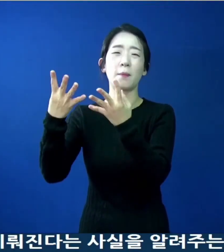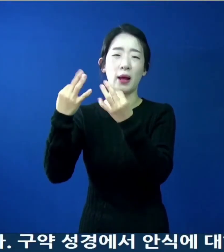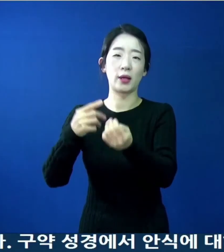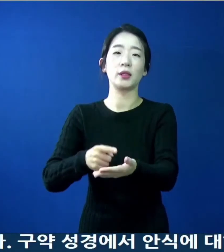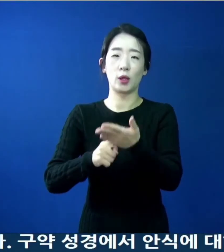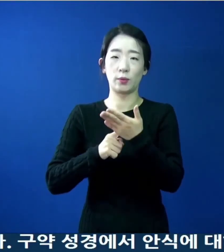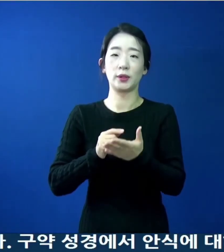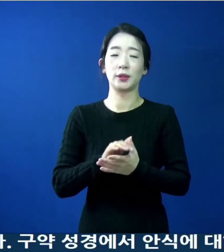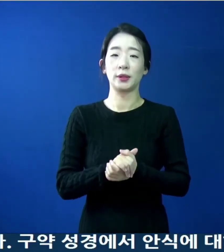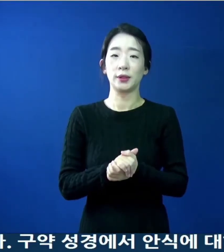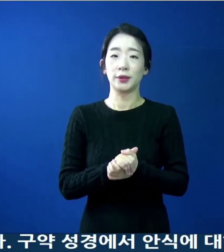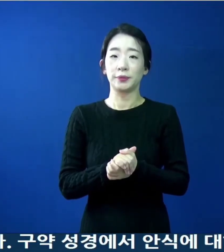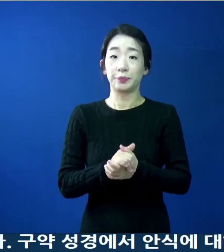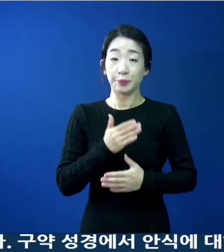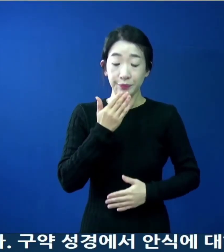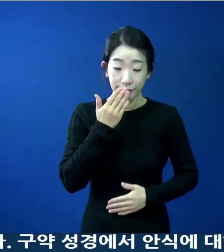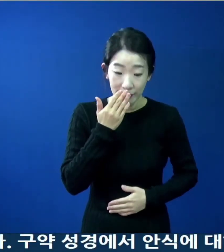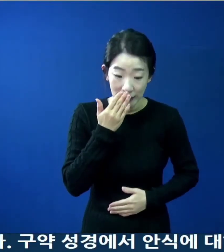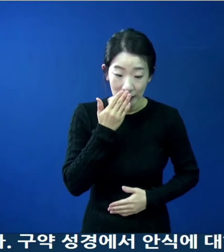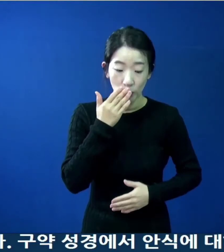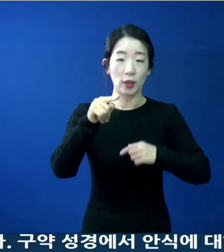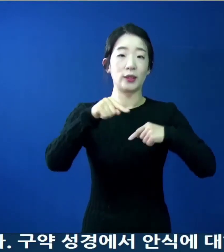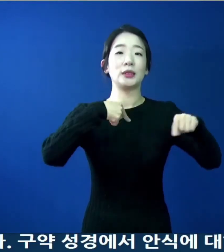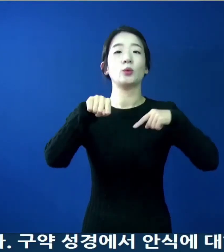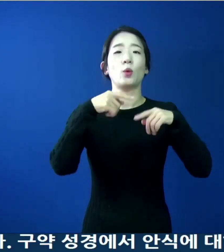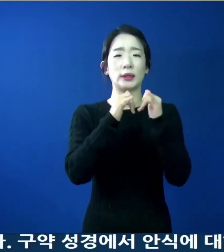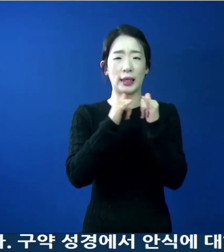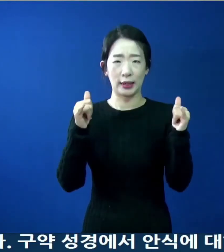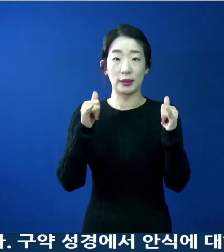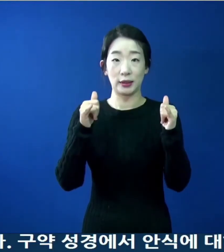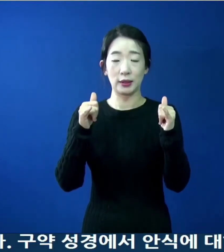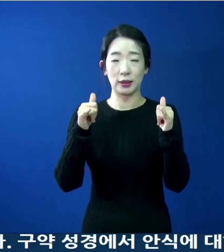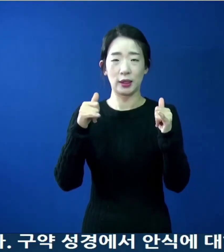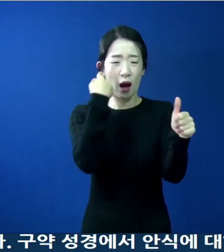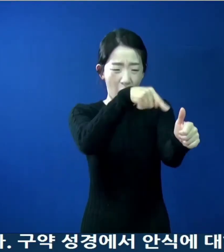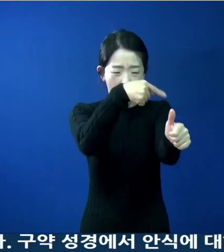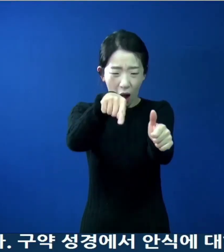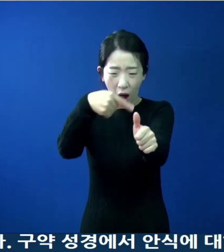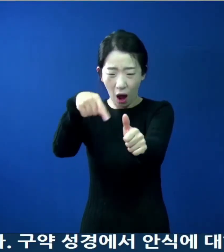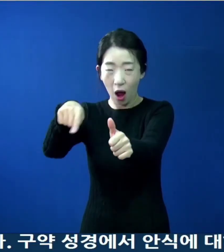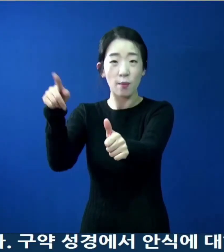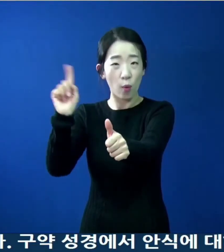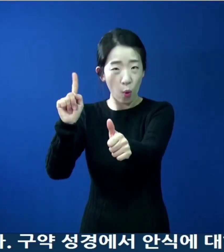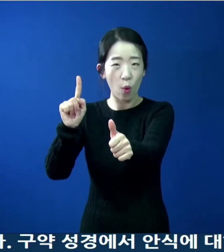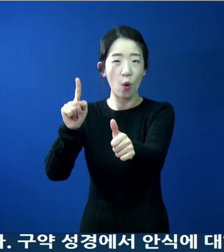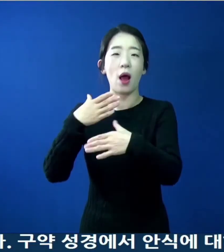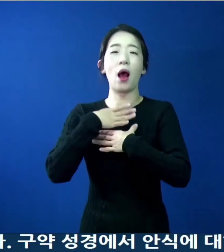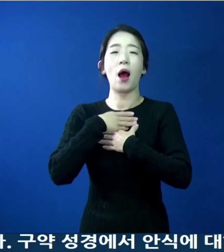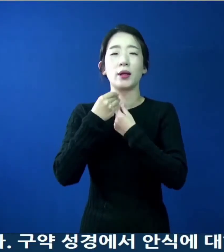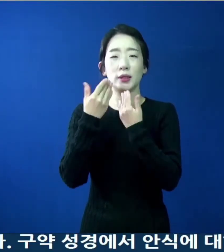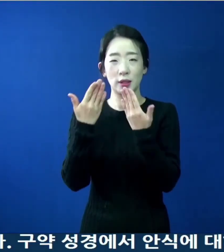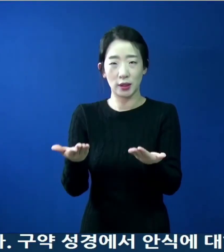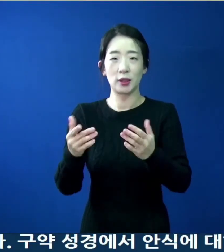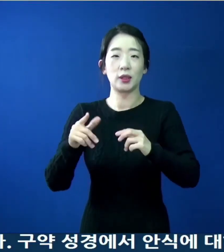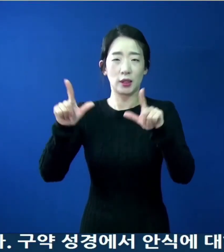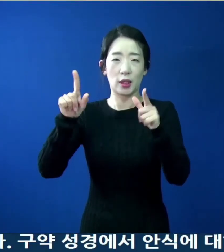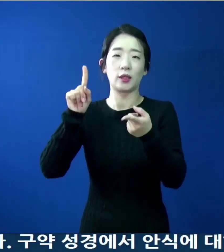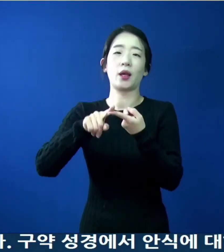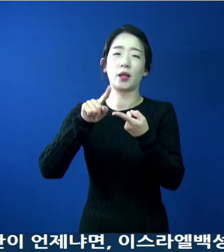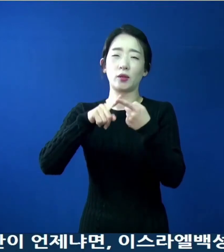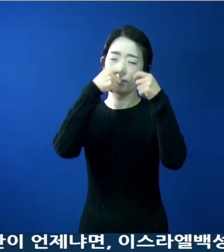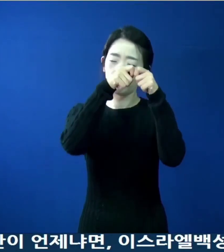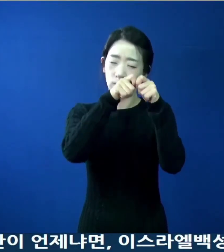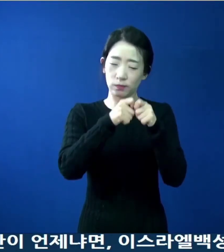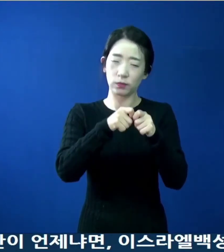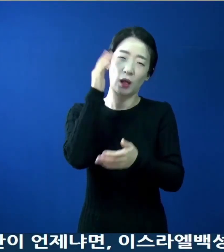이스라엘의 지도자들은 안식에 대한 강조를 굉장히 많이 했습니다. 구약 성경의 두 가지 책의 안식에 관한 이야기가